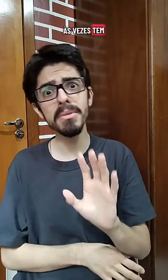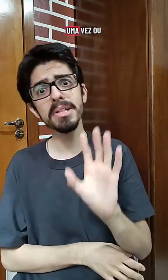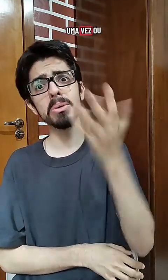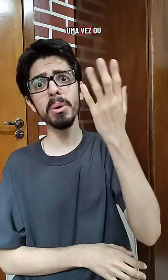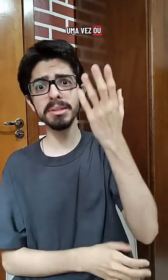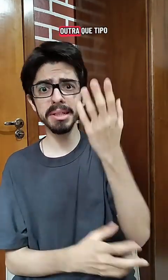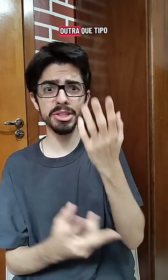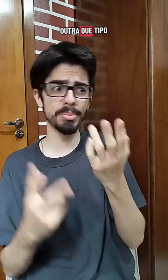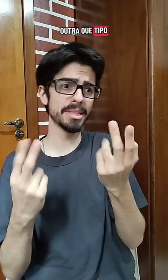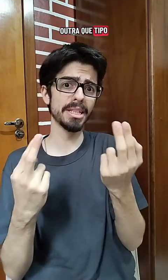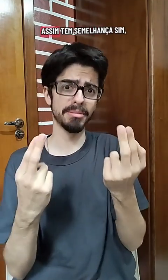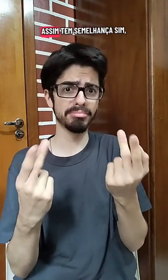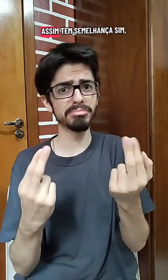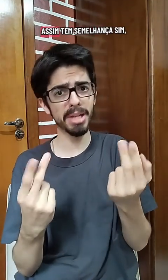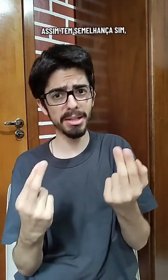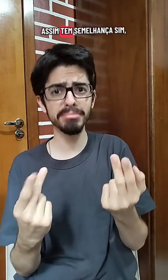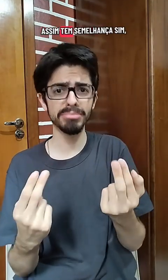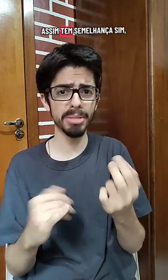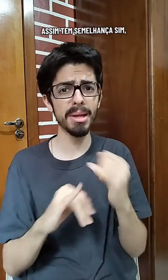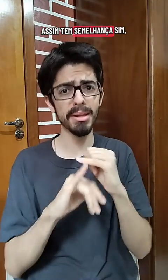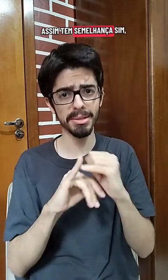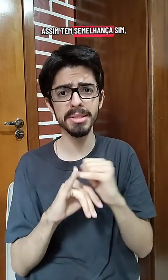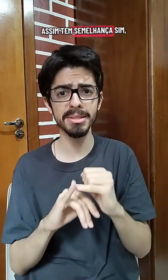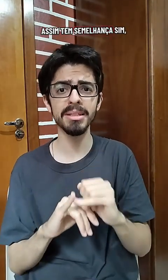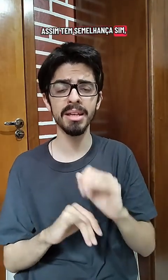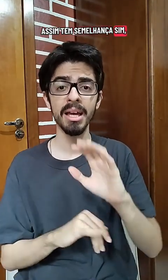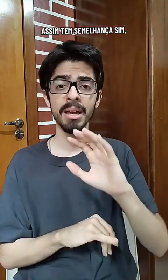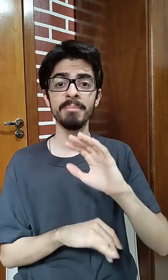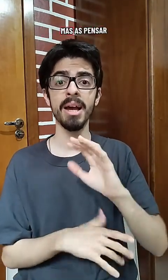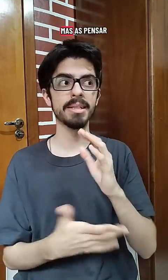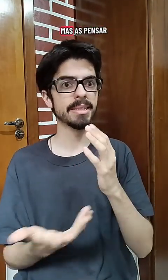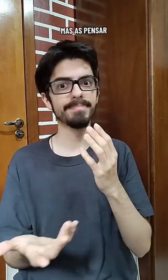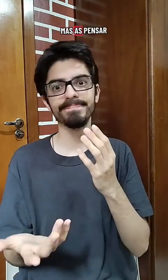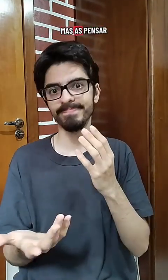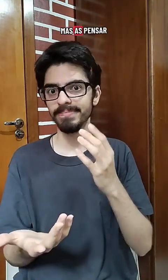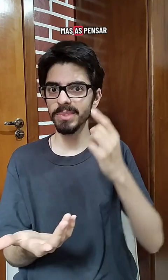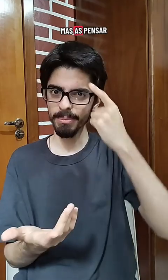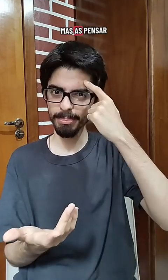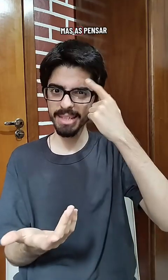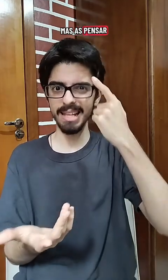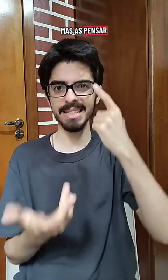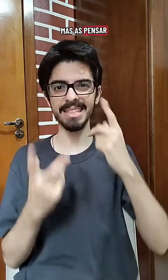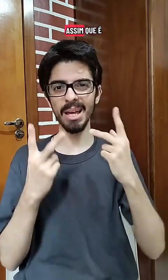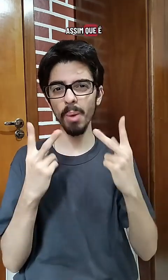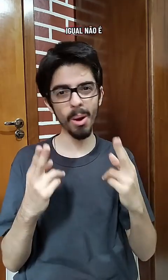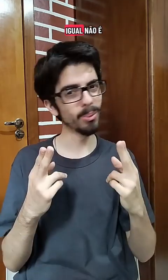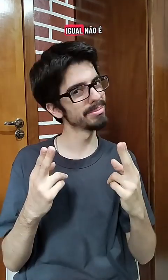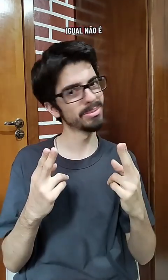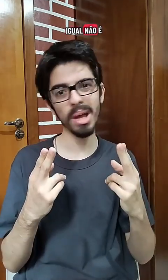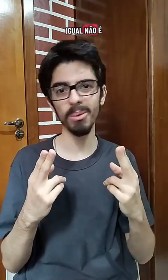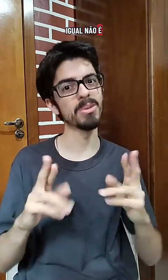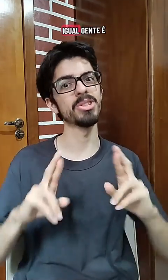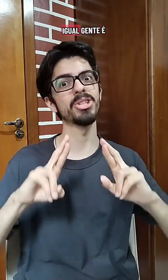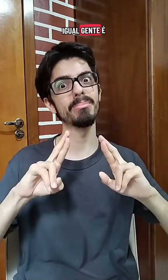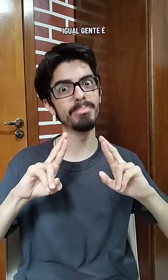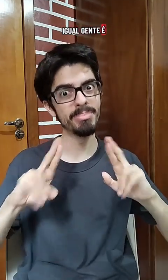vez ou outra que, tipo assim, tem semelhança, sim. Mas se pensar assim que é igual, não é igual, gente. É